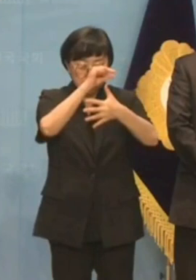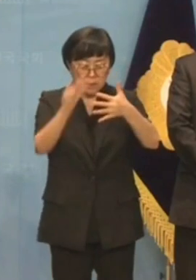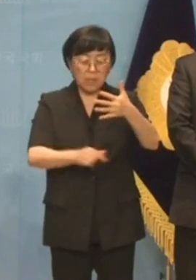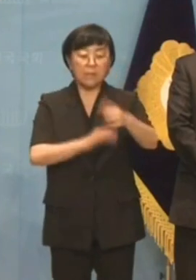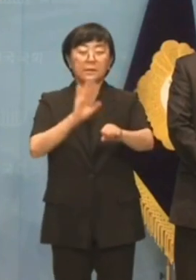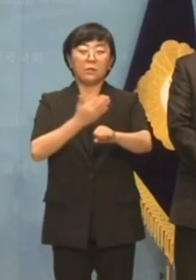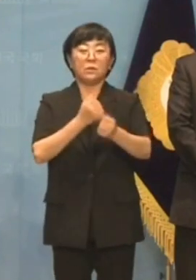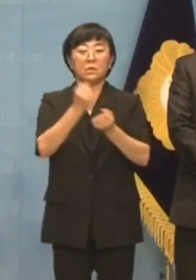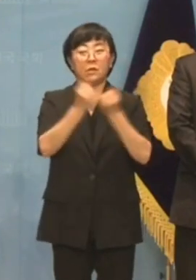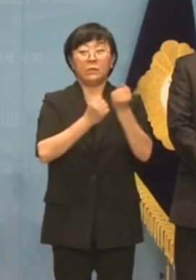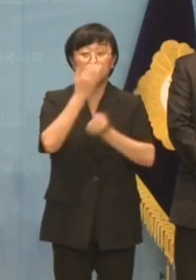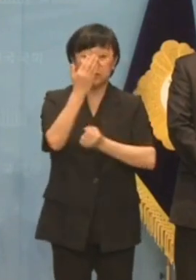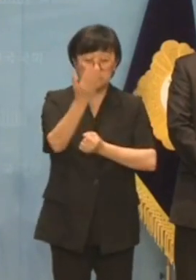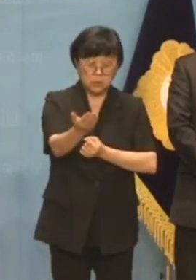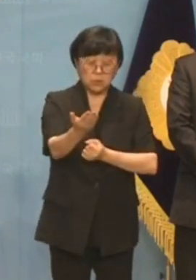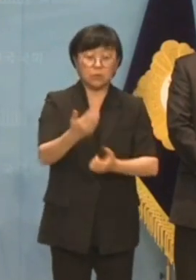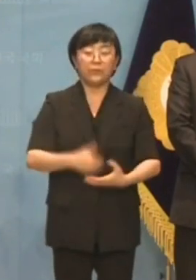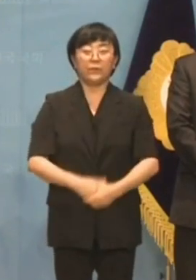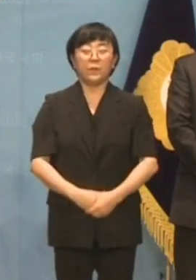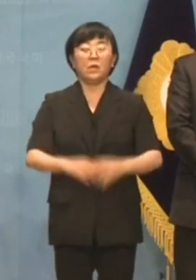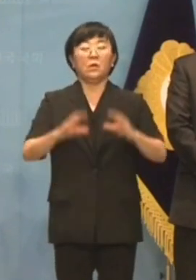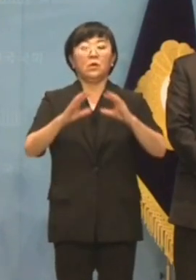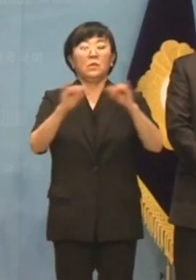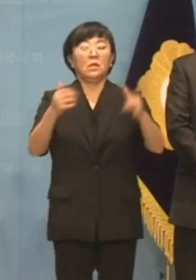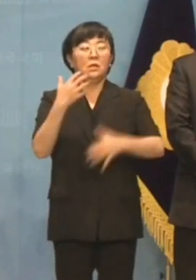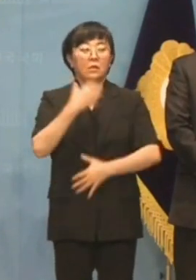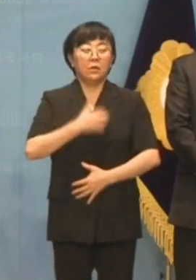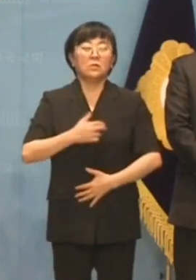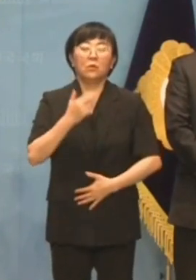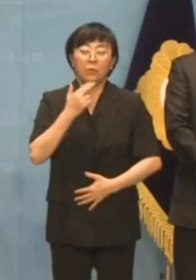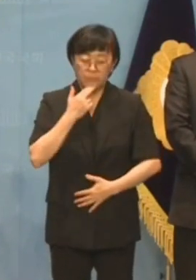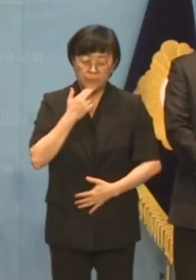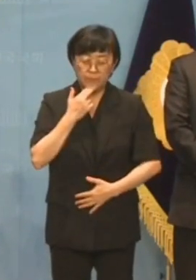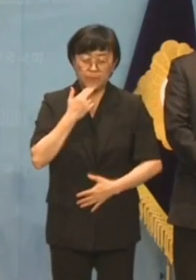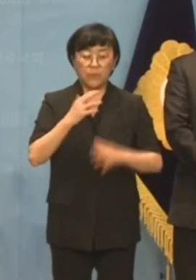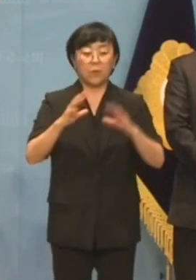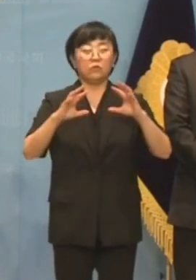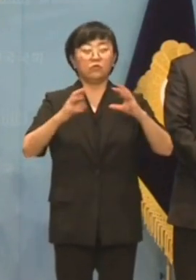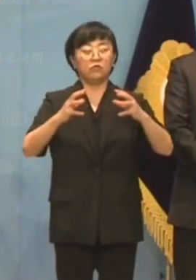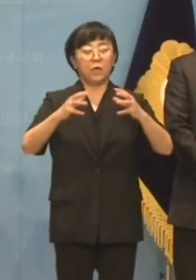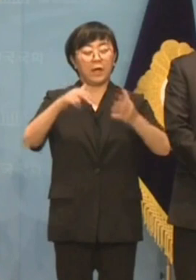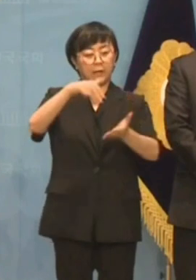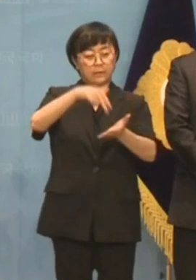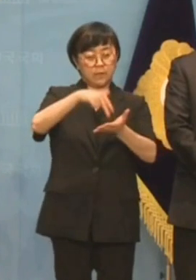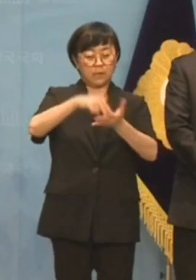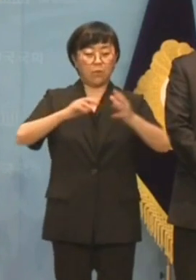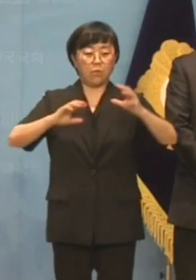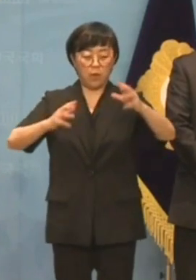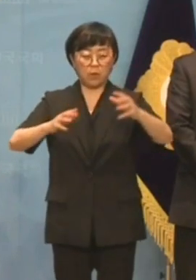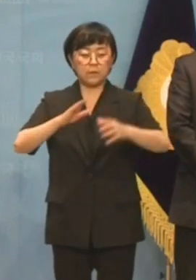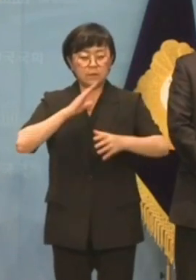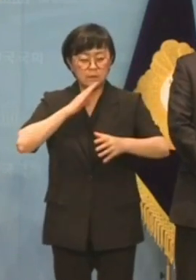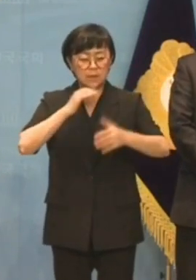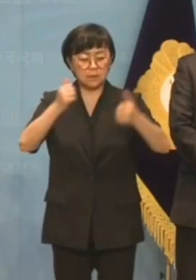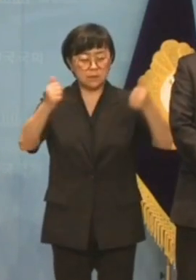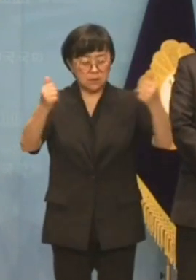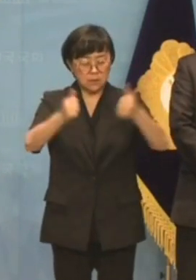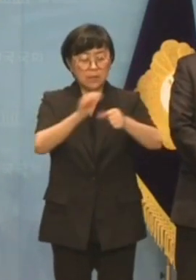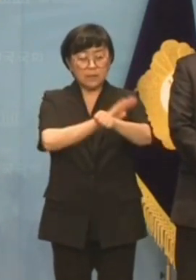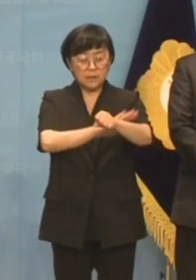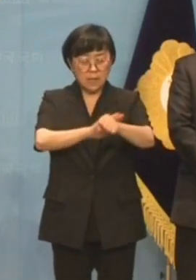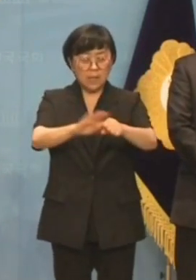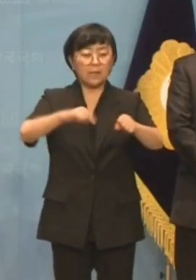잘못됐다 이렇게 말씀을 드리고, 국민이 걱정하지 않는 국격을 갖춘 외교를 이번엔 제발